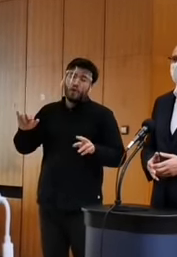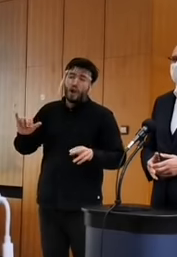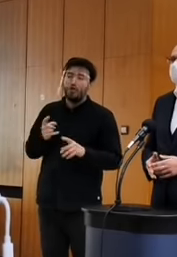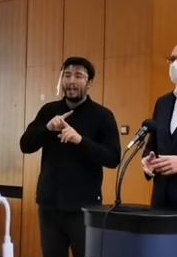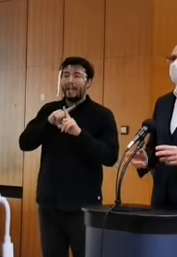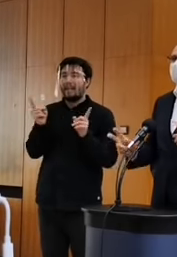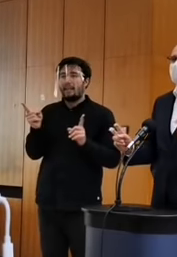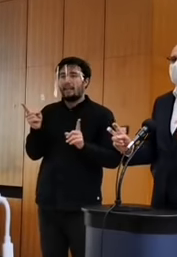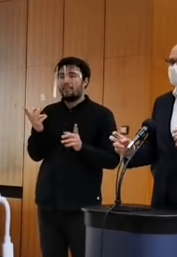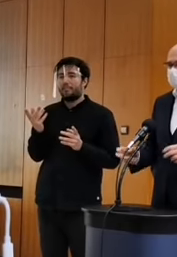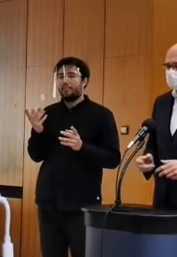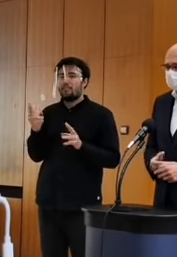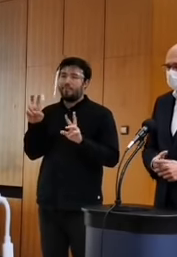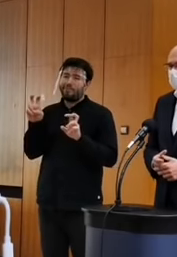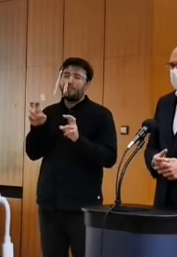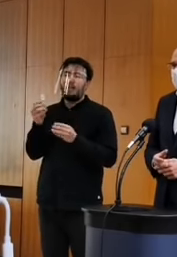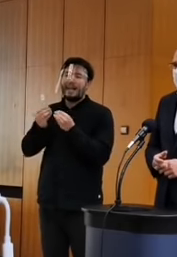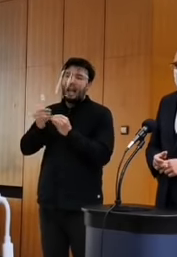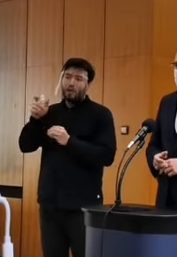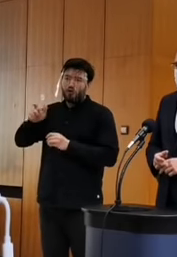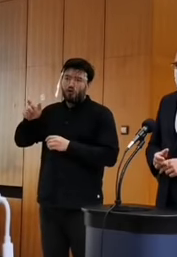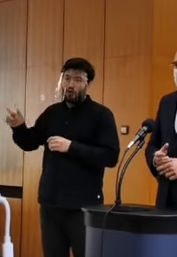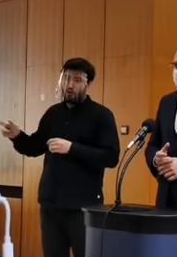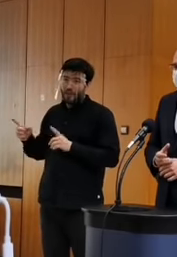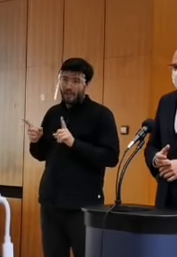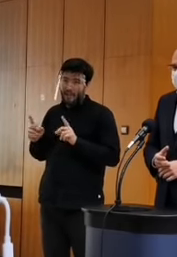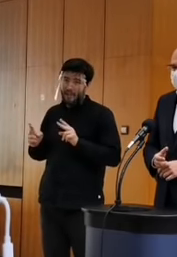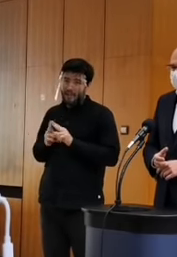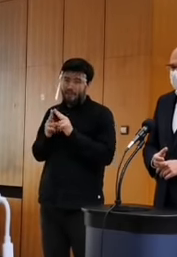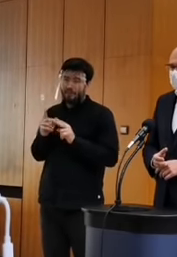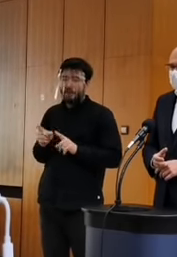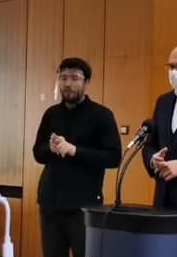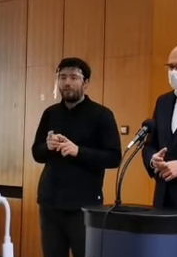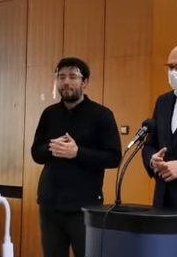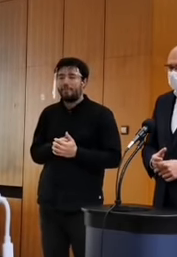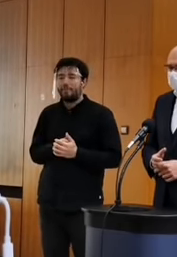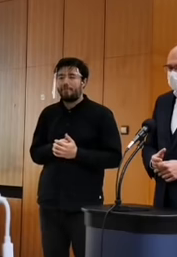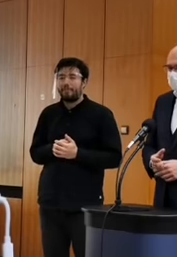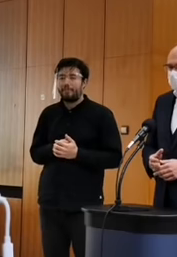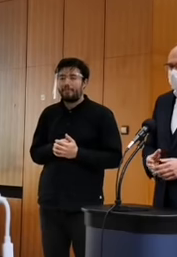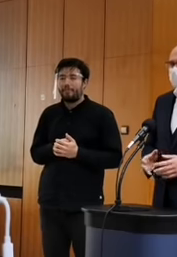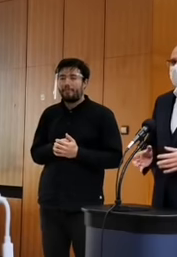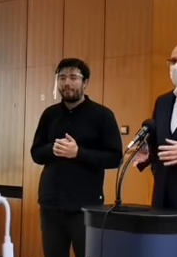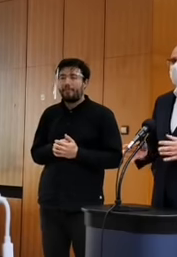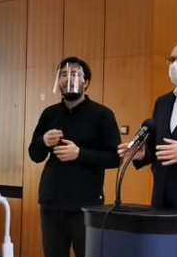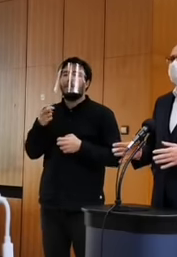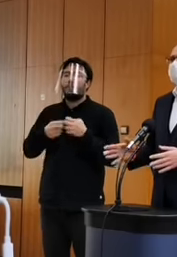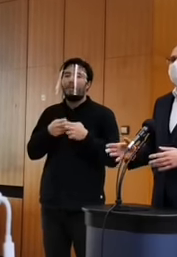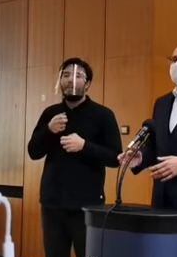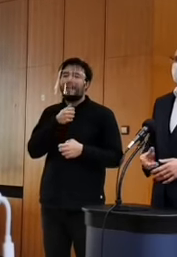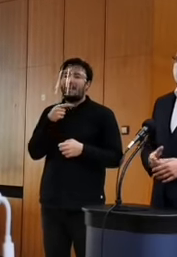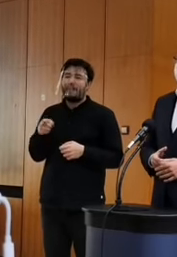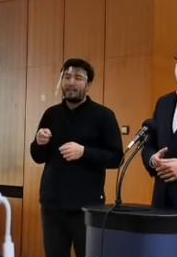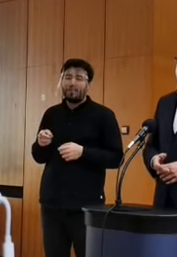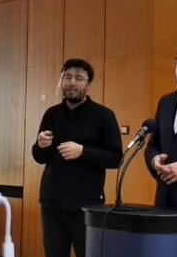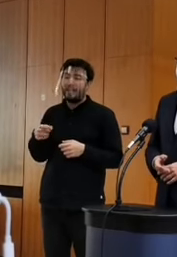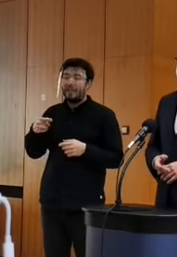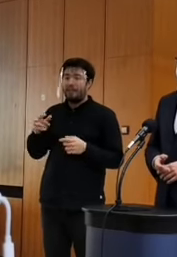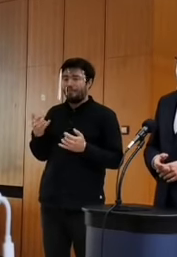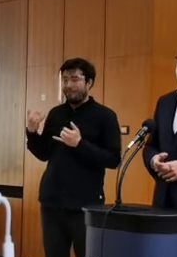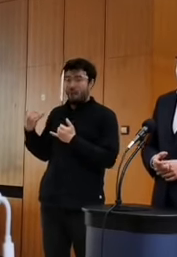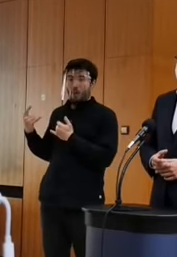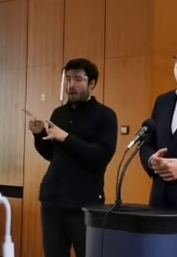s inými, nazvem to, hráčmi. No, problém je ten, že jednoducho ťažko môžeme takto ďalej